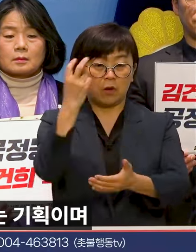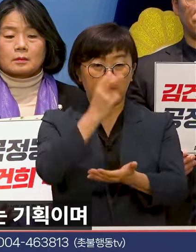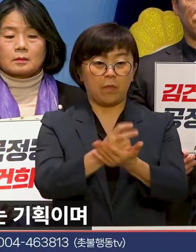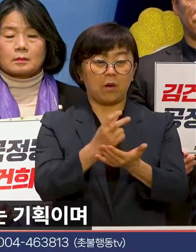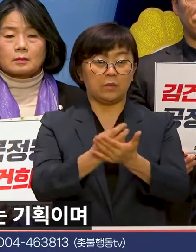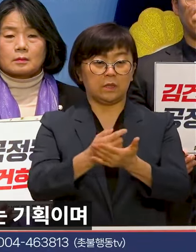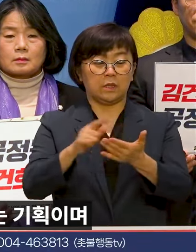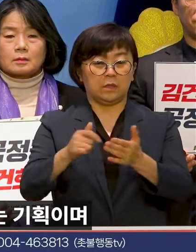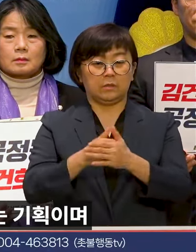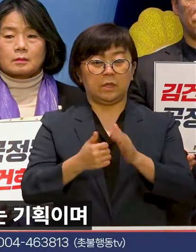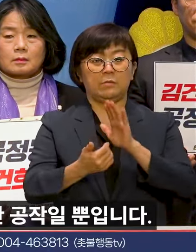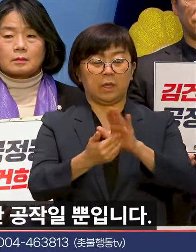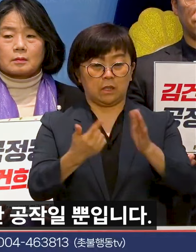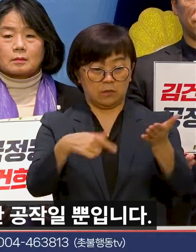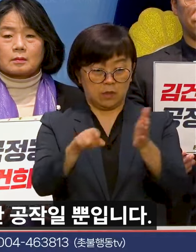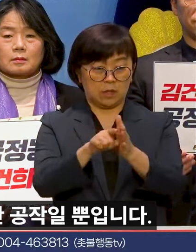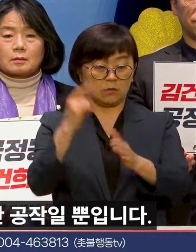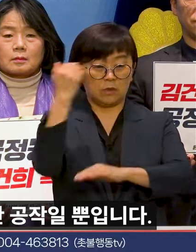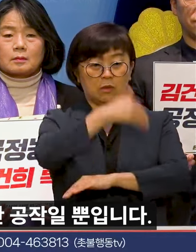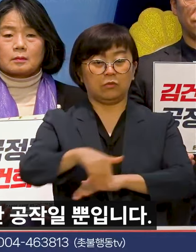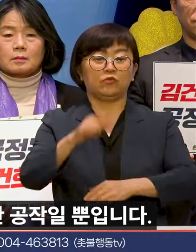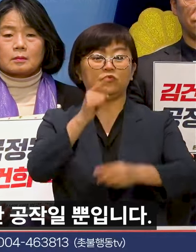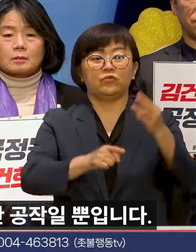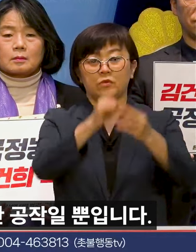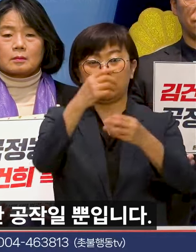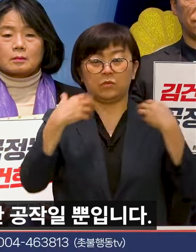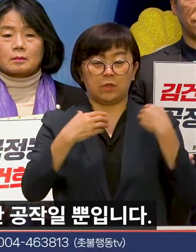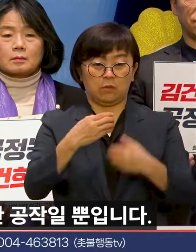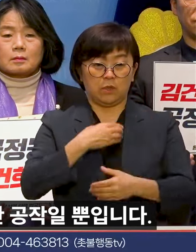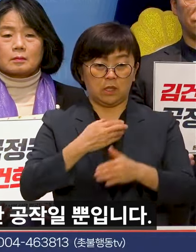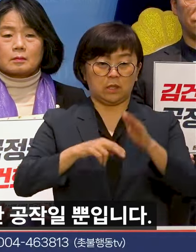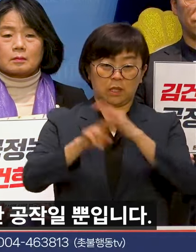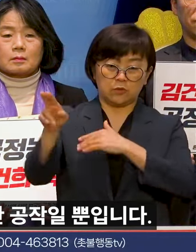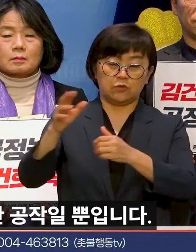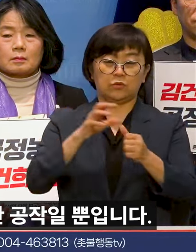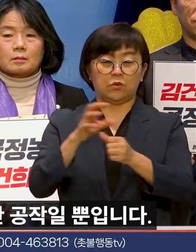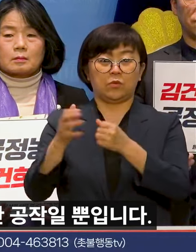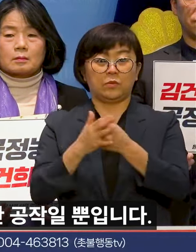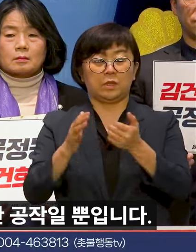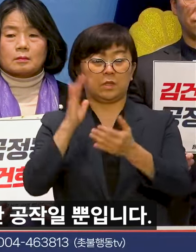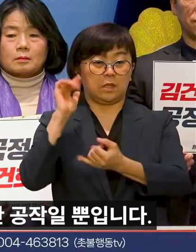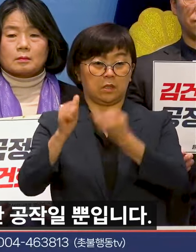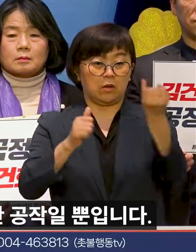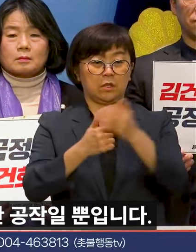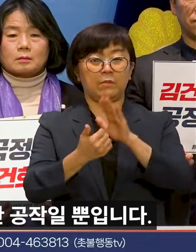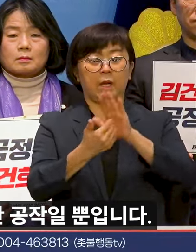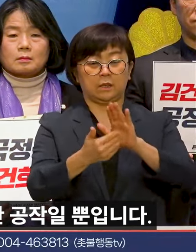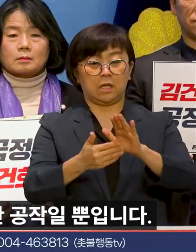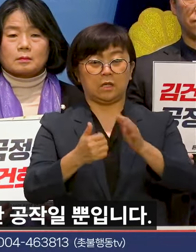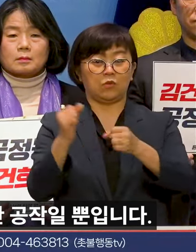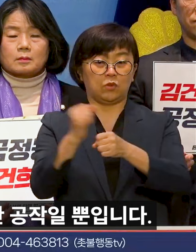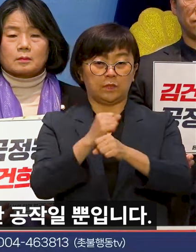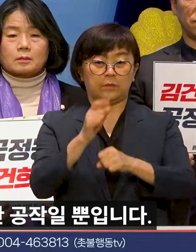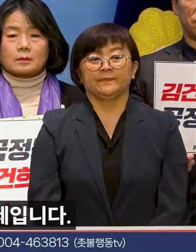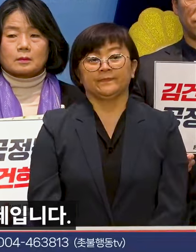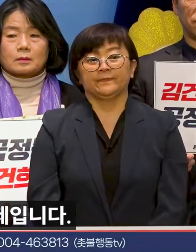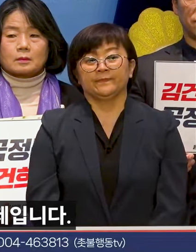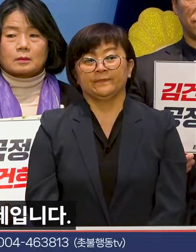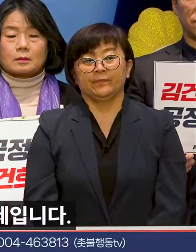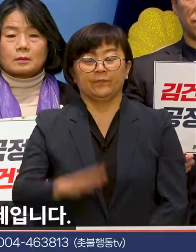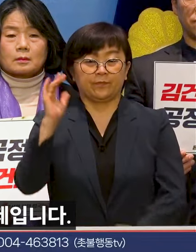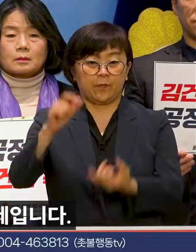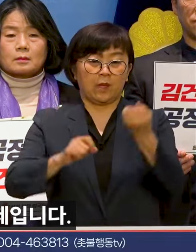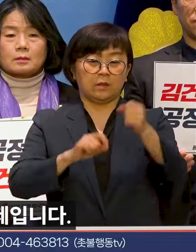누더기로 만들려는 기획이며 윤석열 정권의 위기 탈출용이자 김건희 방탄 공작일뿐입니다